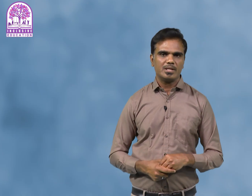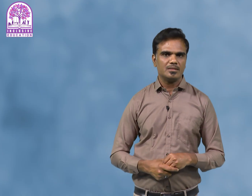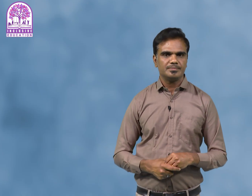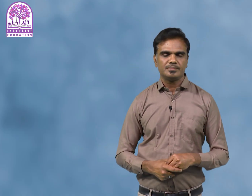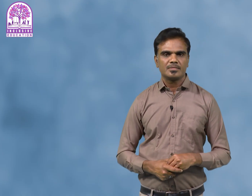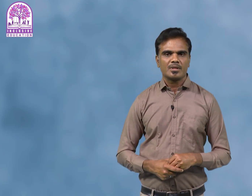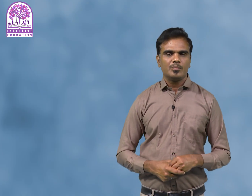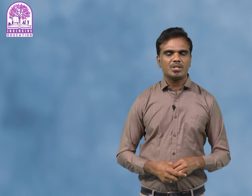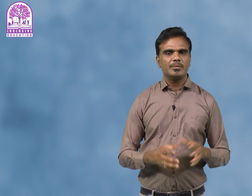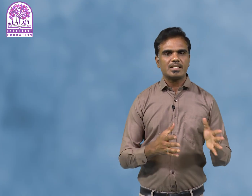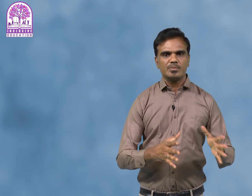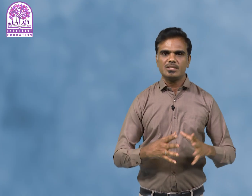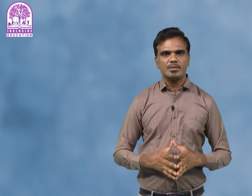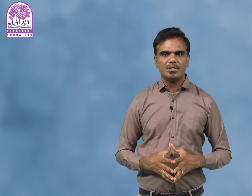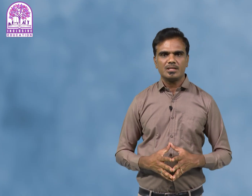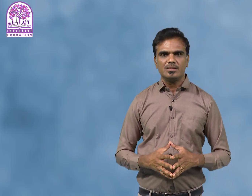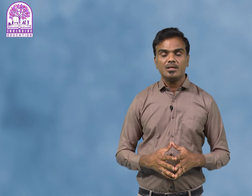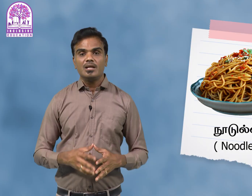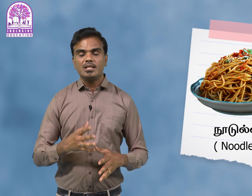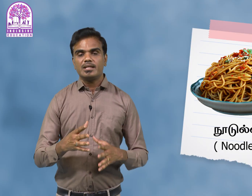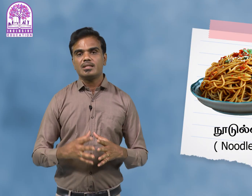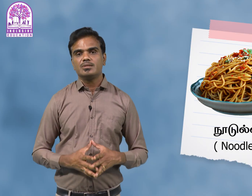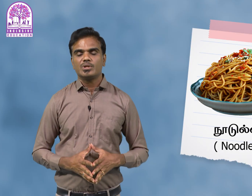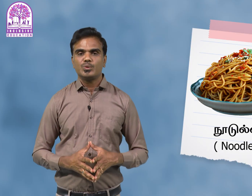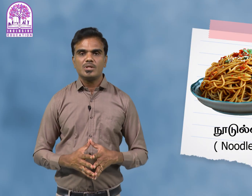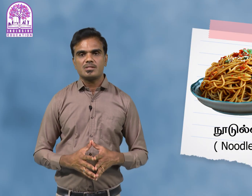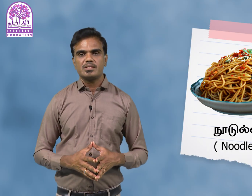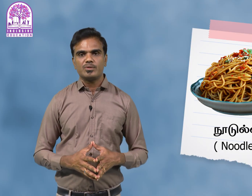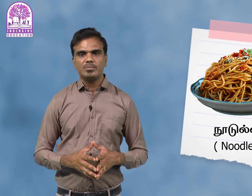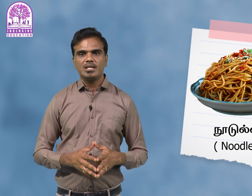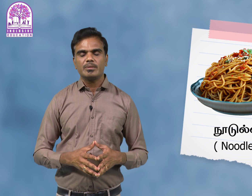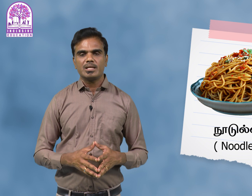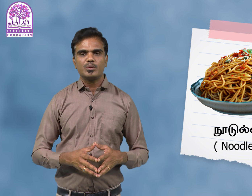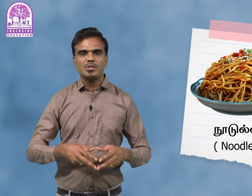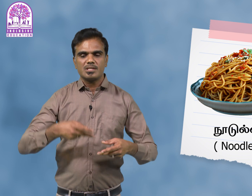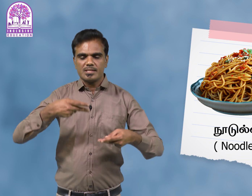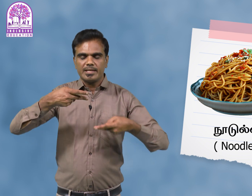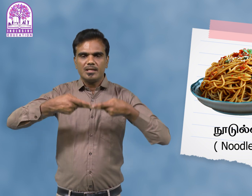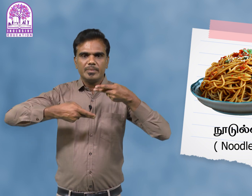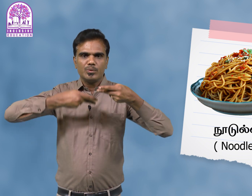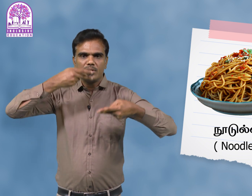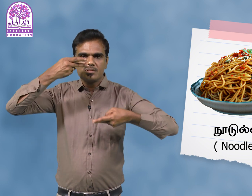சாப்பிட்லாம். புரியுதுங்களா? மேக்ஸிமம் இது சாப்பிட்றாங்க. இதில் என்னது உங்களுக்கு நூடுல்ஸ்லாம் சேர்க்கணும் அப்படின்னா இங்கே பாருங்கள், நூடுல்ஸுக்கு என்ன செய்யணும்னா இப்படி நூடுல்ஸ்.